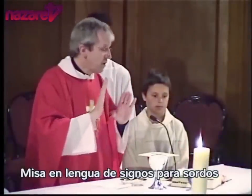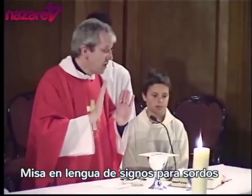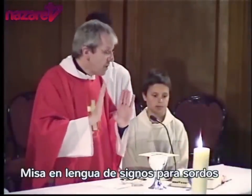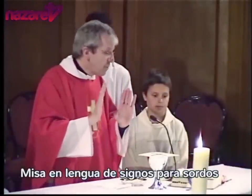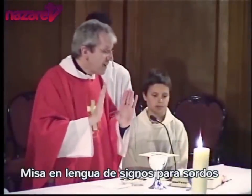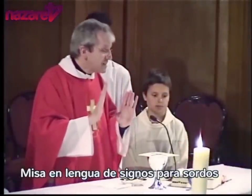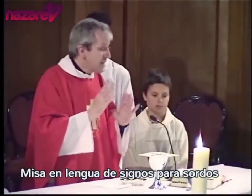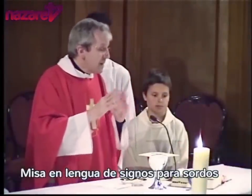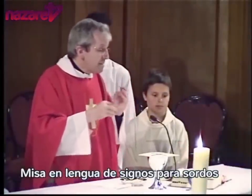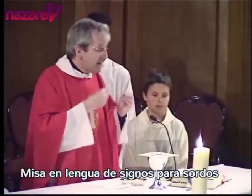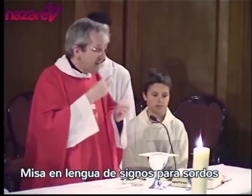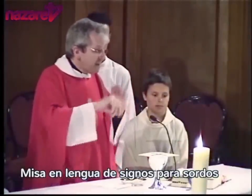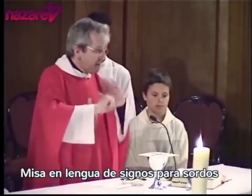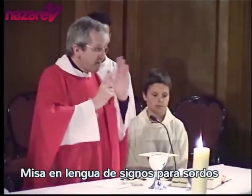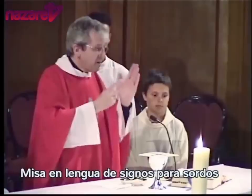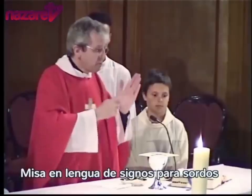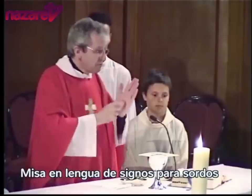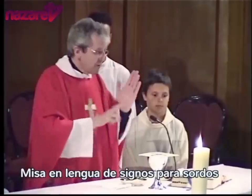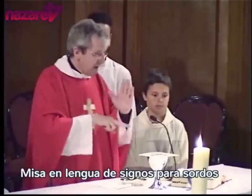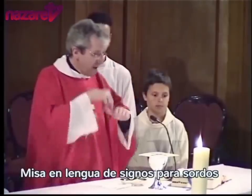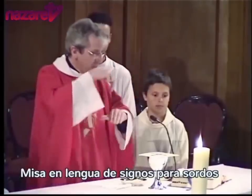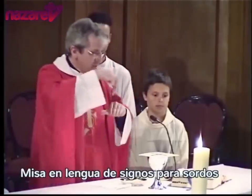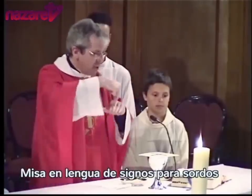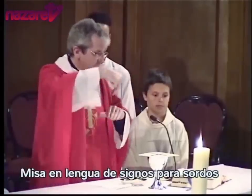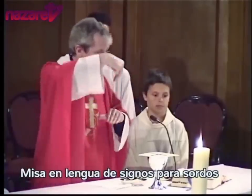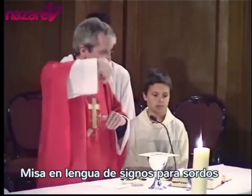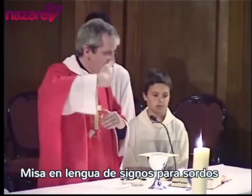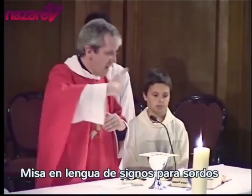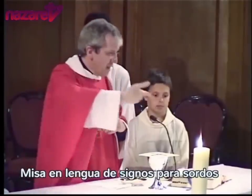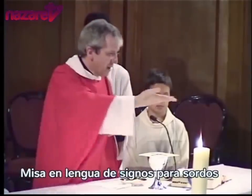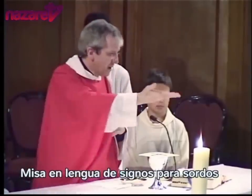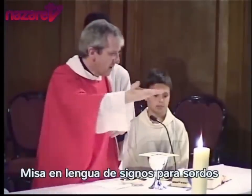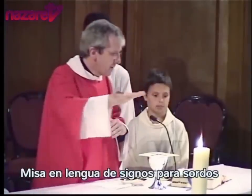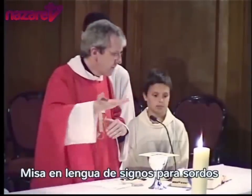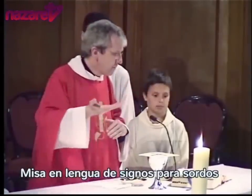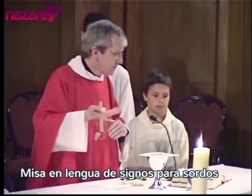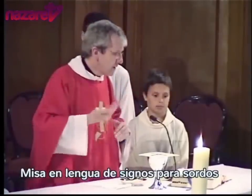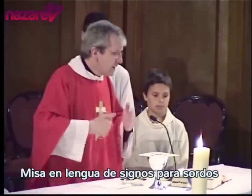Eterno. Pues, para llevar a plenitud el misterio pascual,